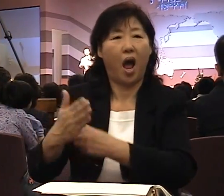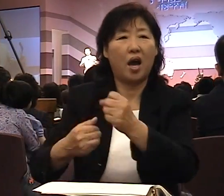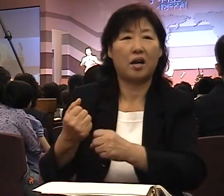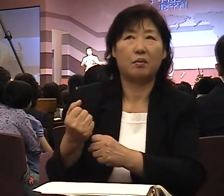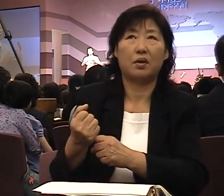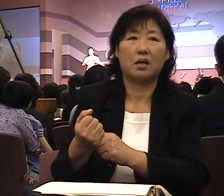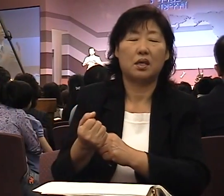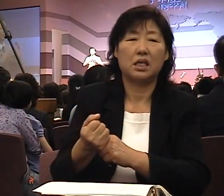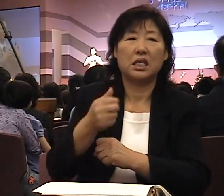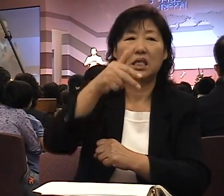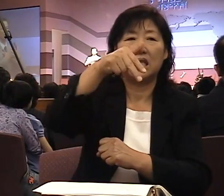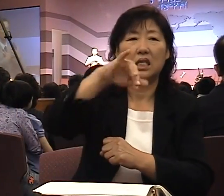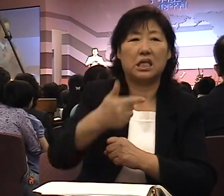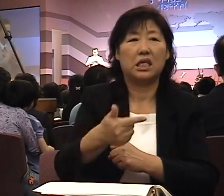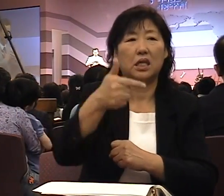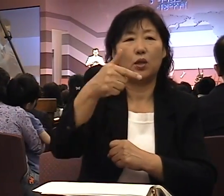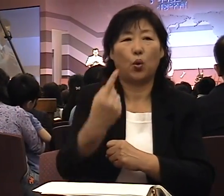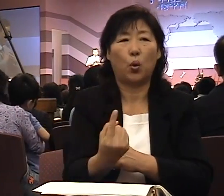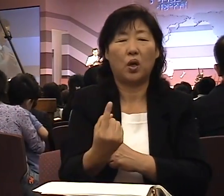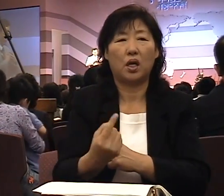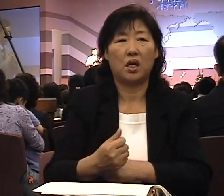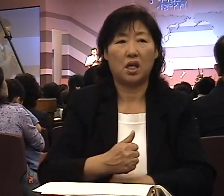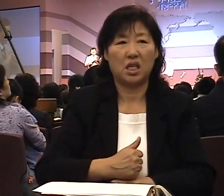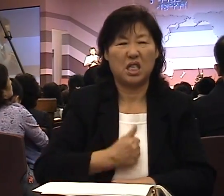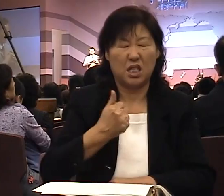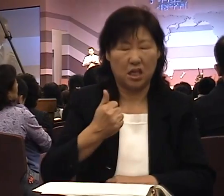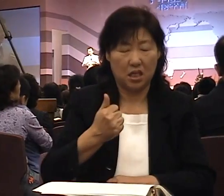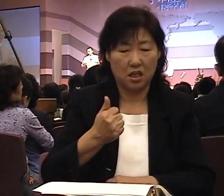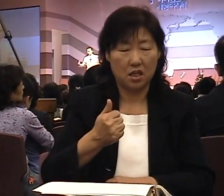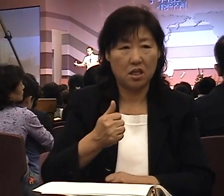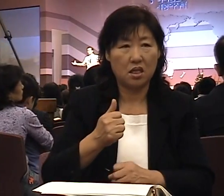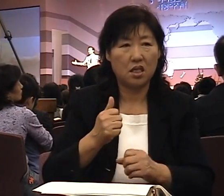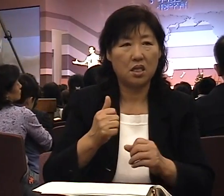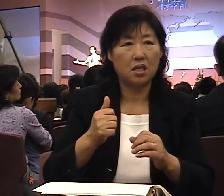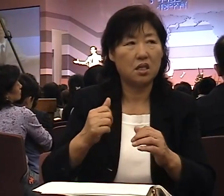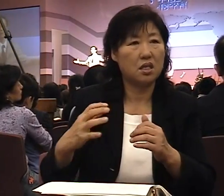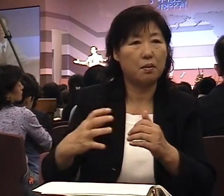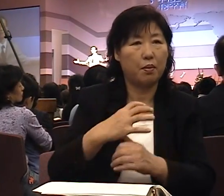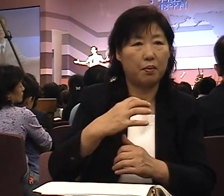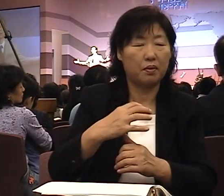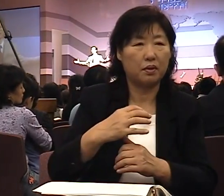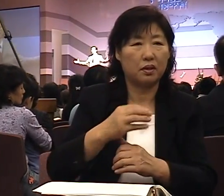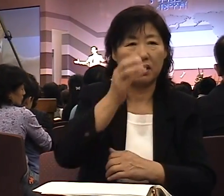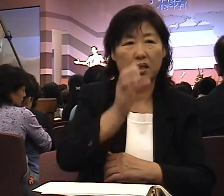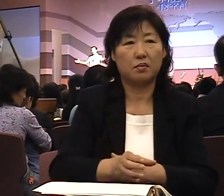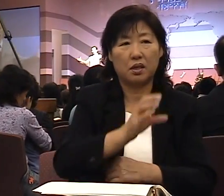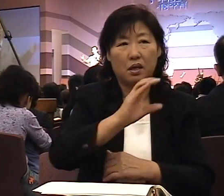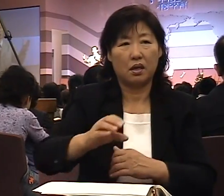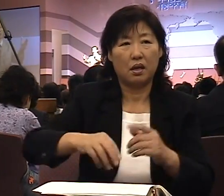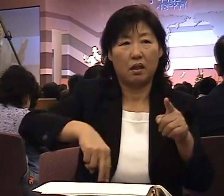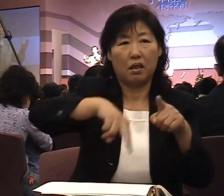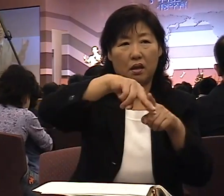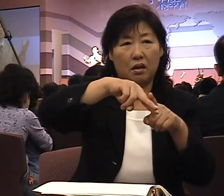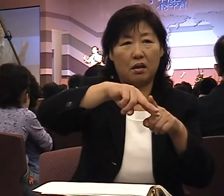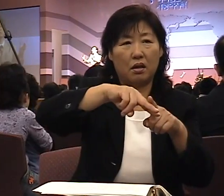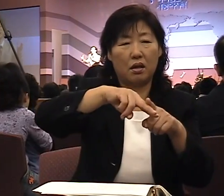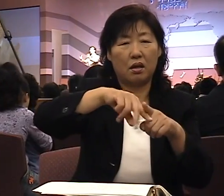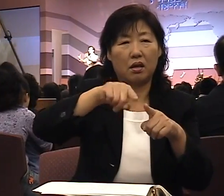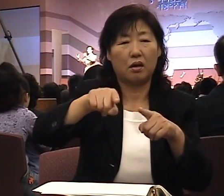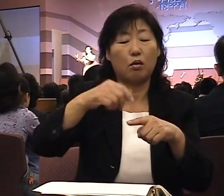진노의 불을 친히 몸에 짊어지시고 십자가에 달려 죽으셨기 때문에, 그러므로